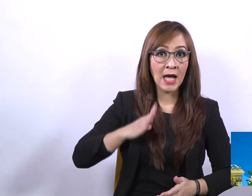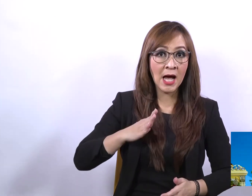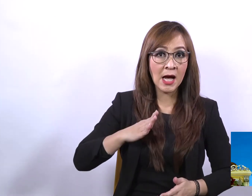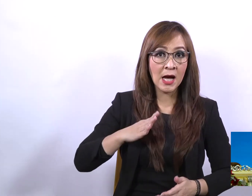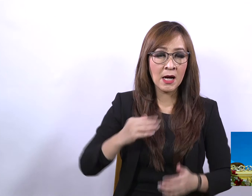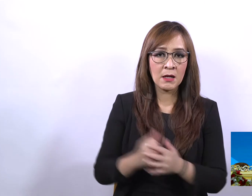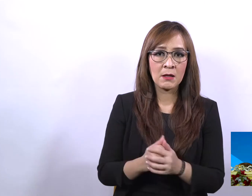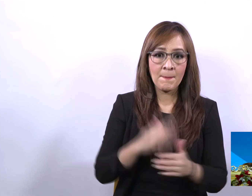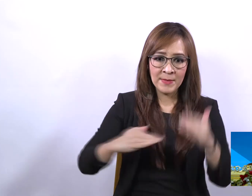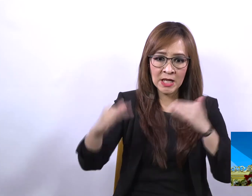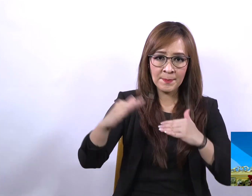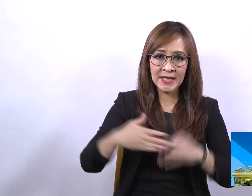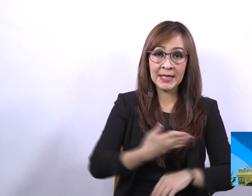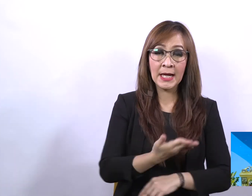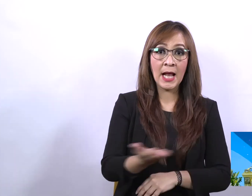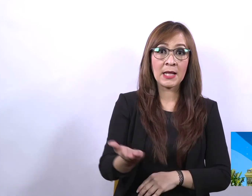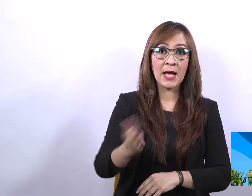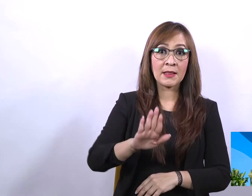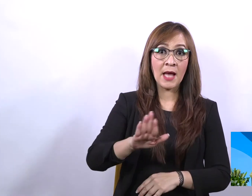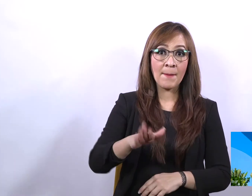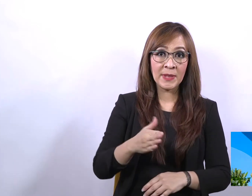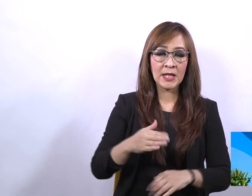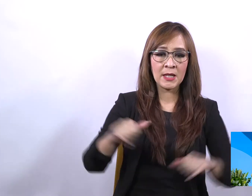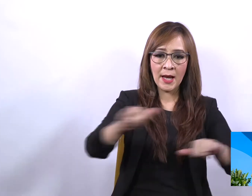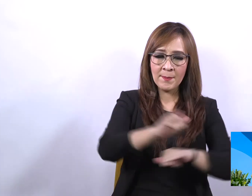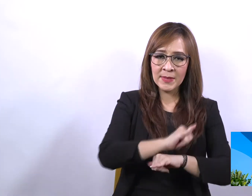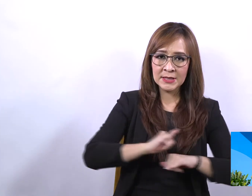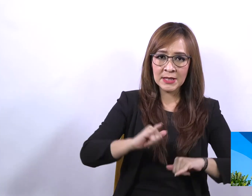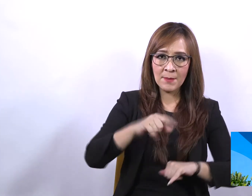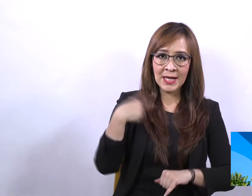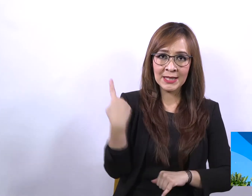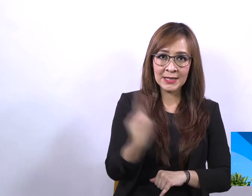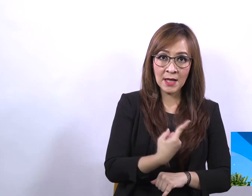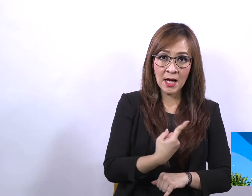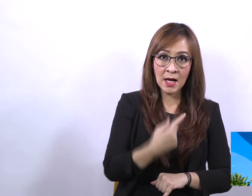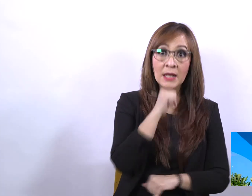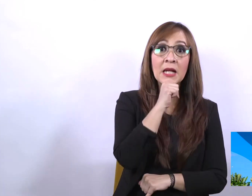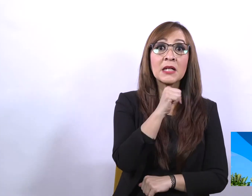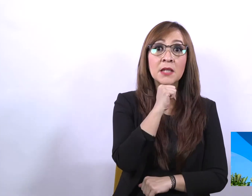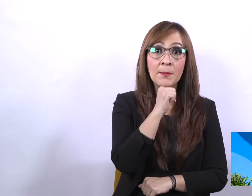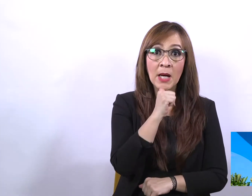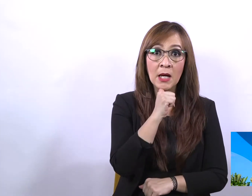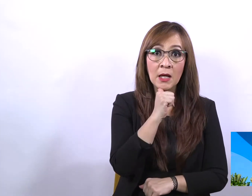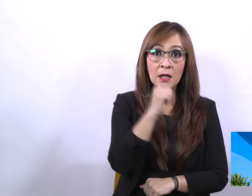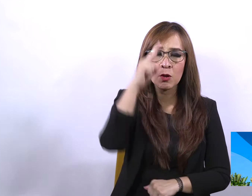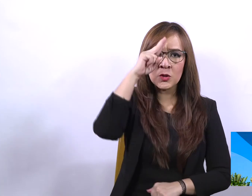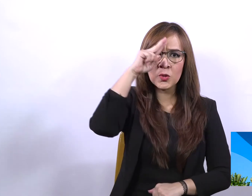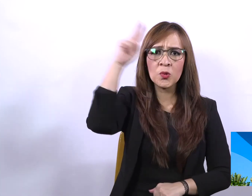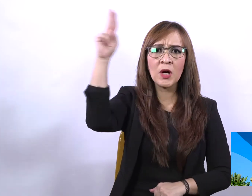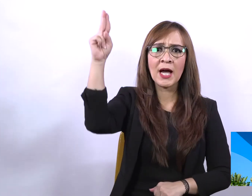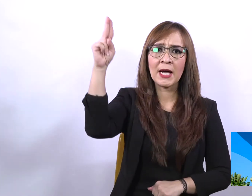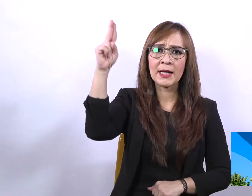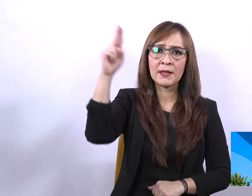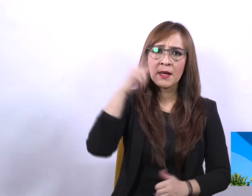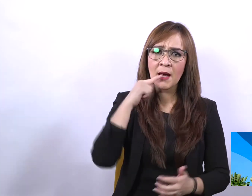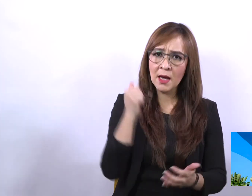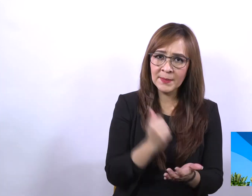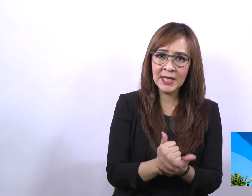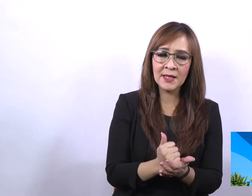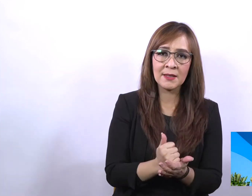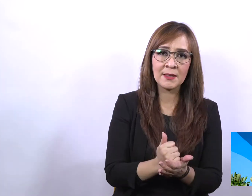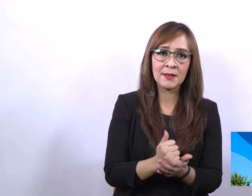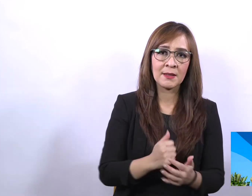dari sudah banyak tetapi yang menyertai kita adalah Tuhan Amin akhir-akhir